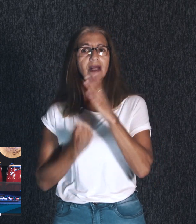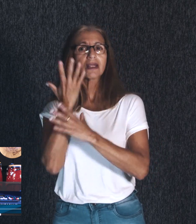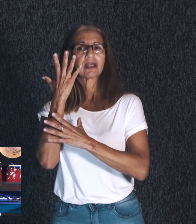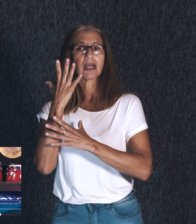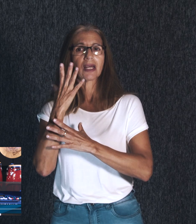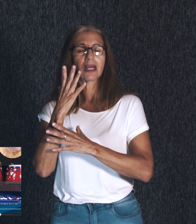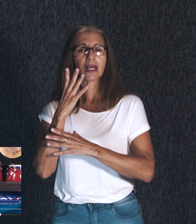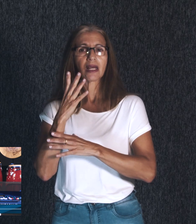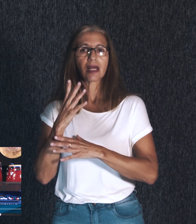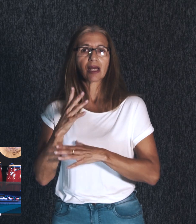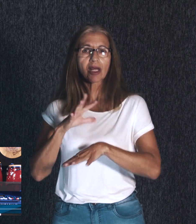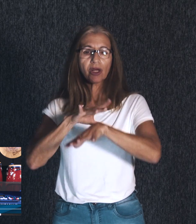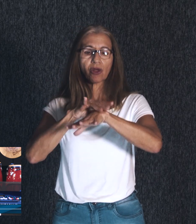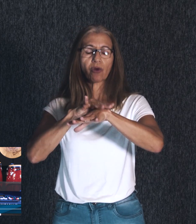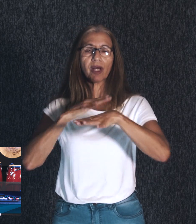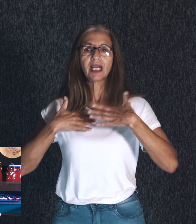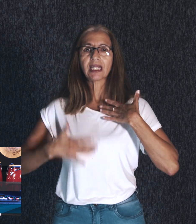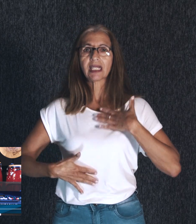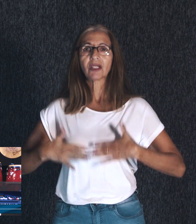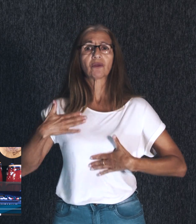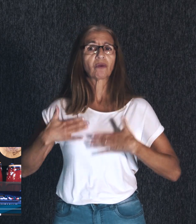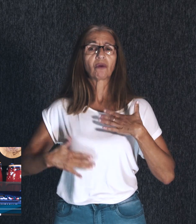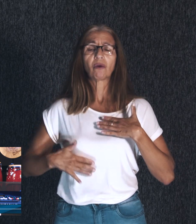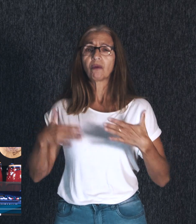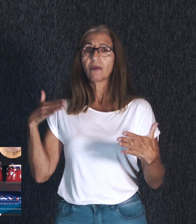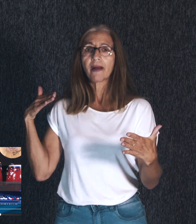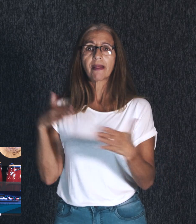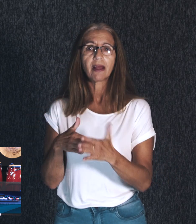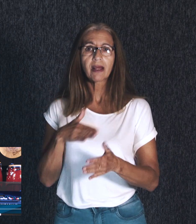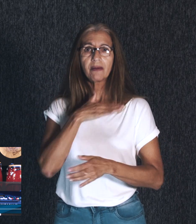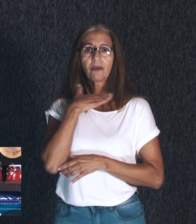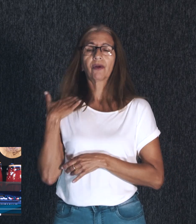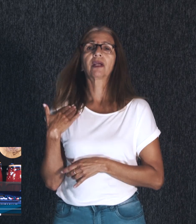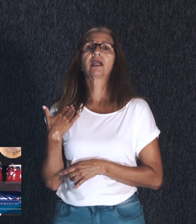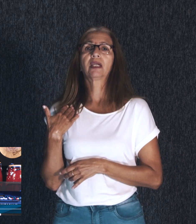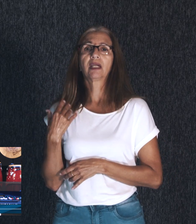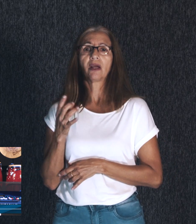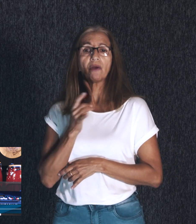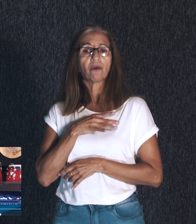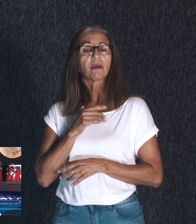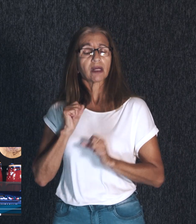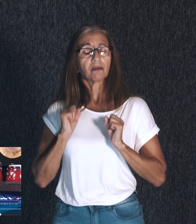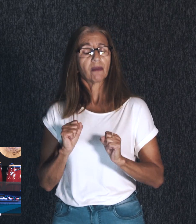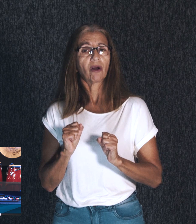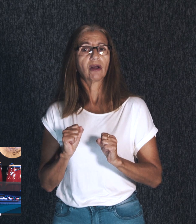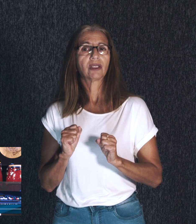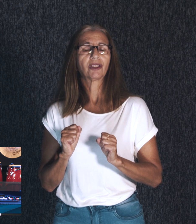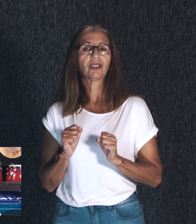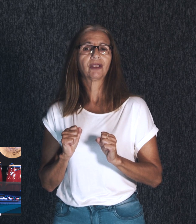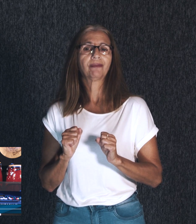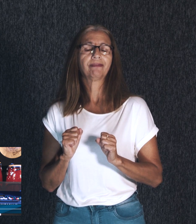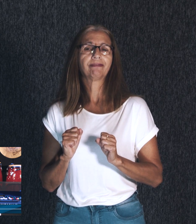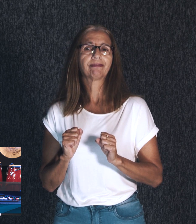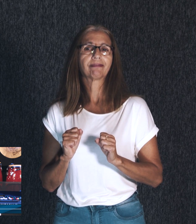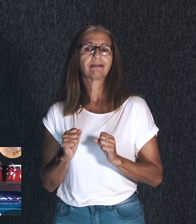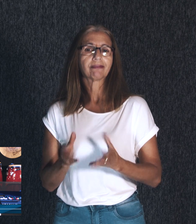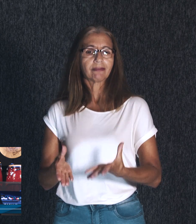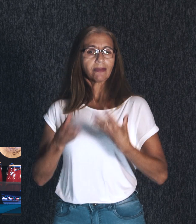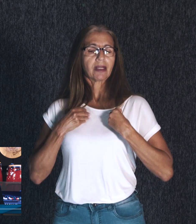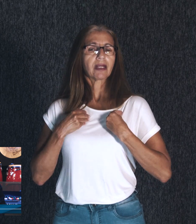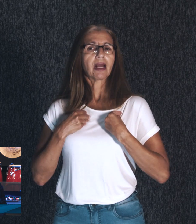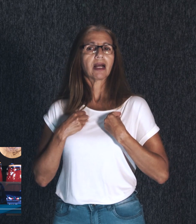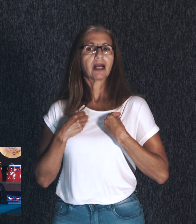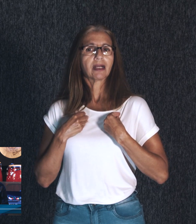mesmo levar à morte. Não há problema em sentir medo, em ter medo, mas